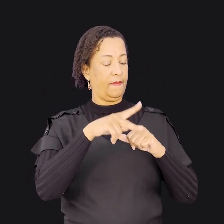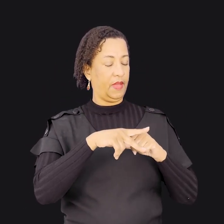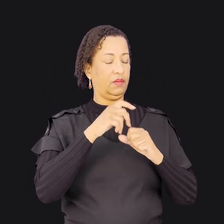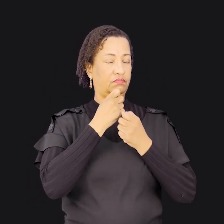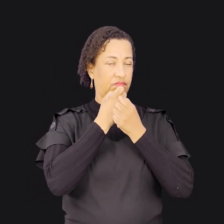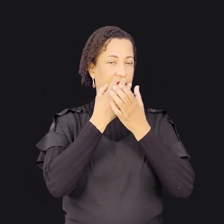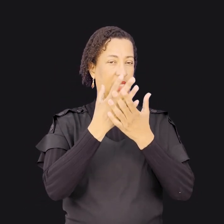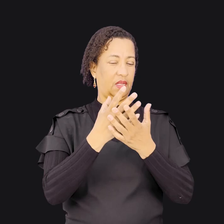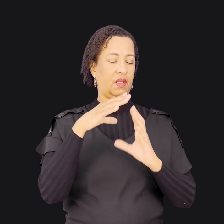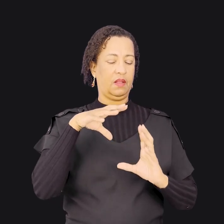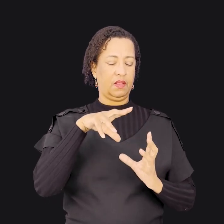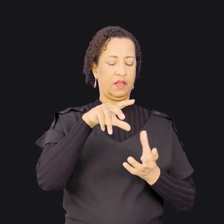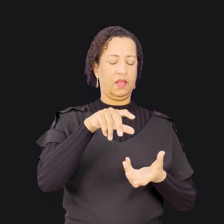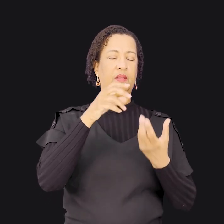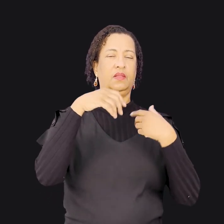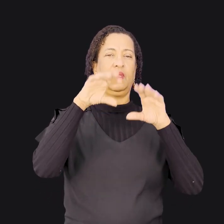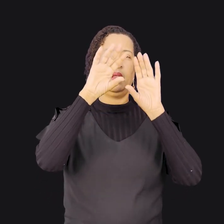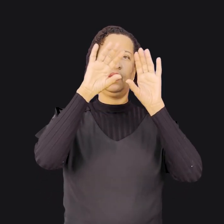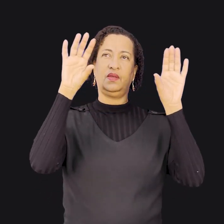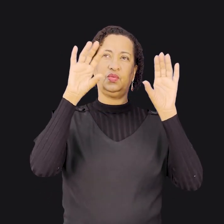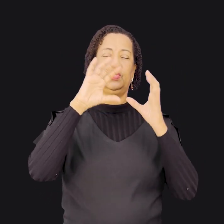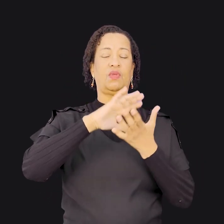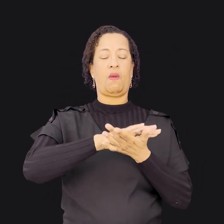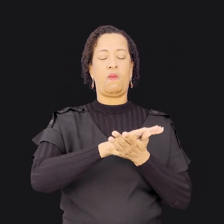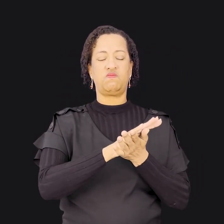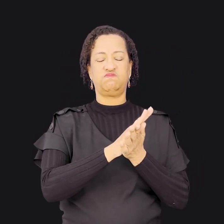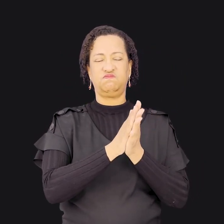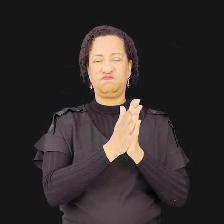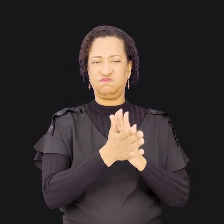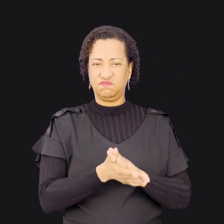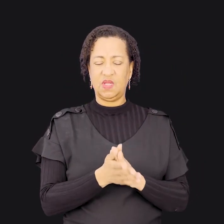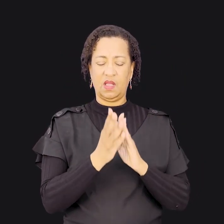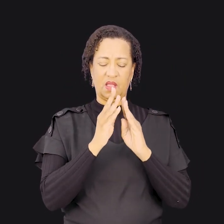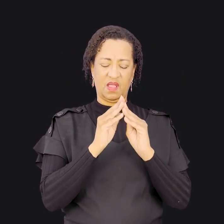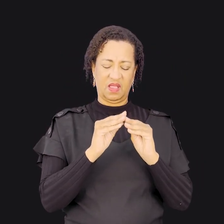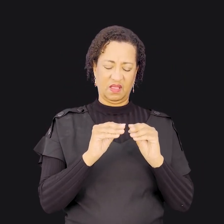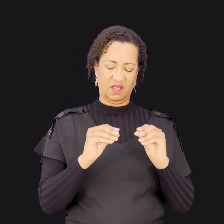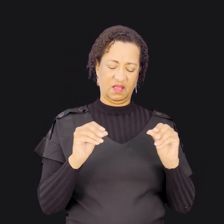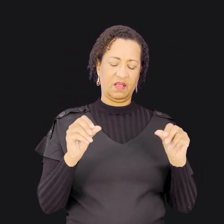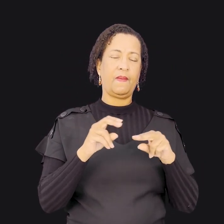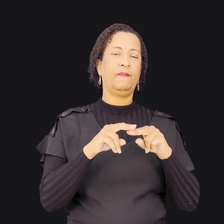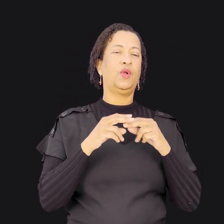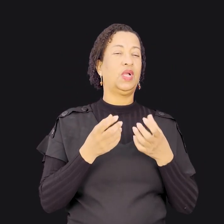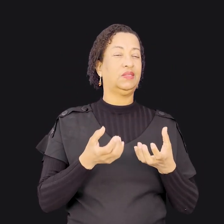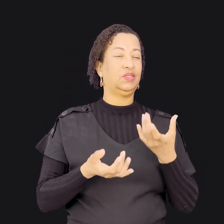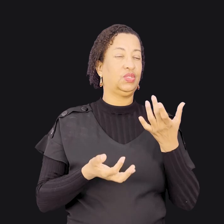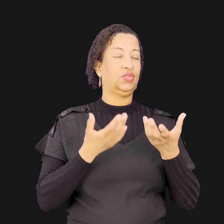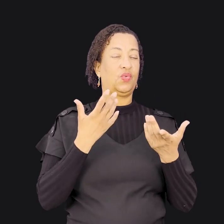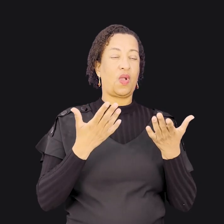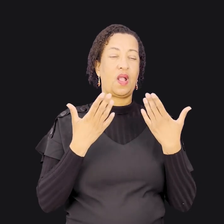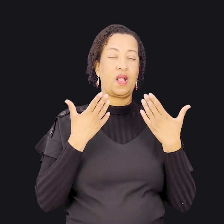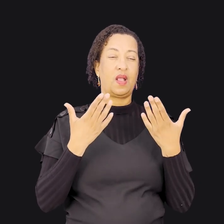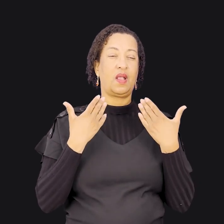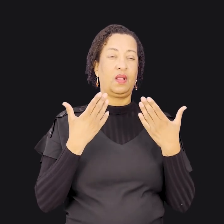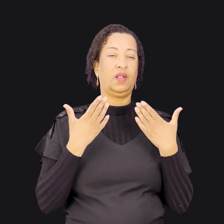Pedro declara que a terra e o céu serão destruídos. Eles derreterão por causa de um calor efervescente. Anos